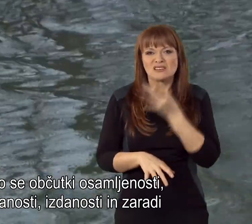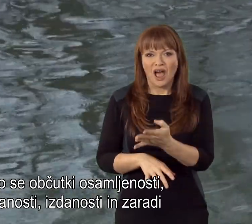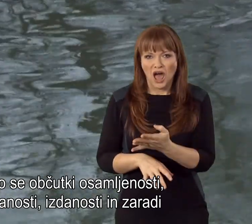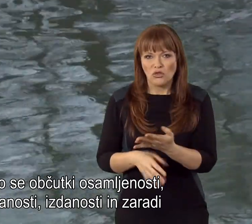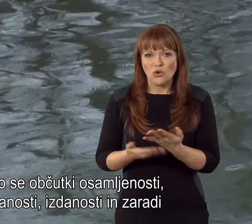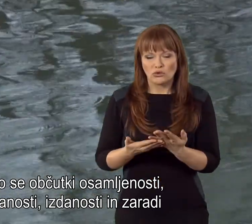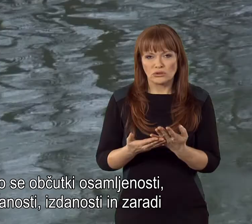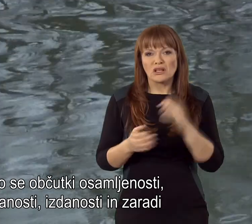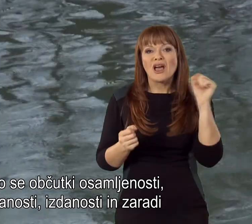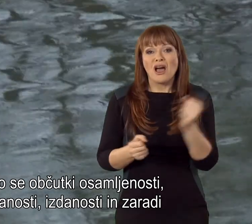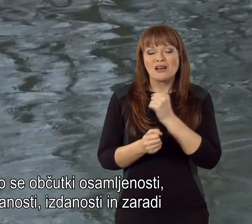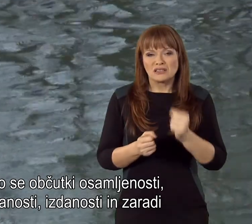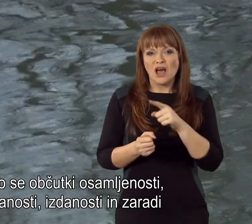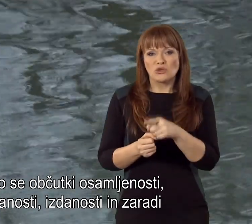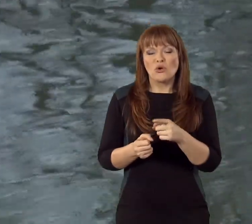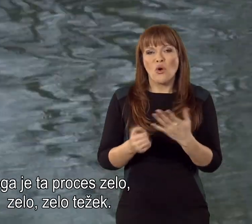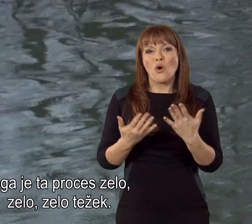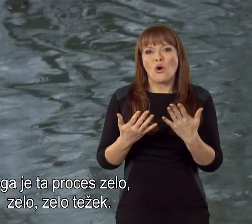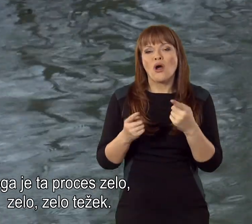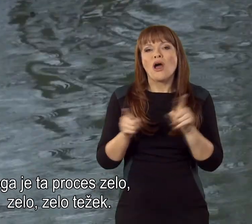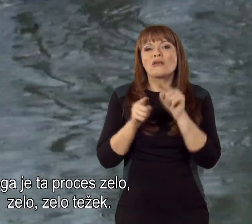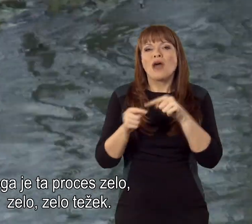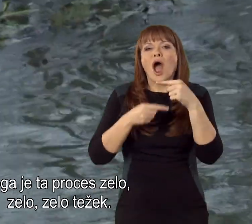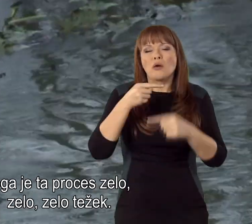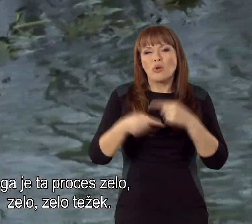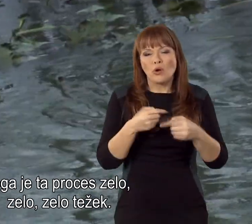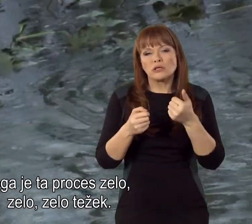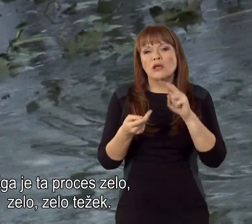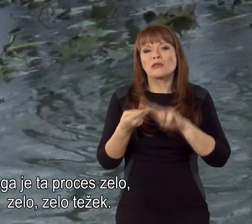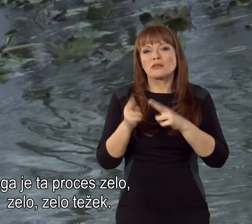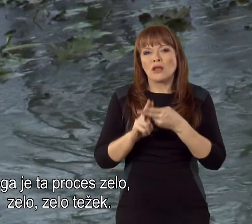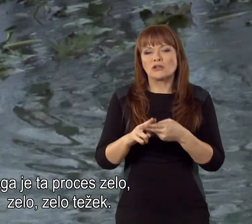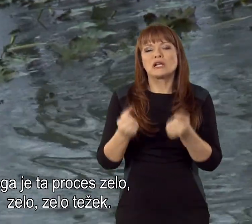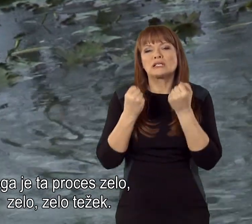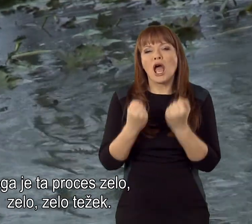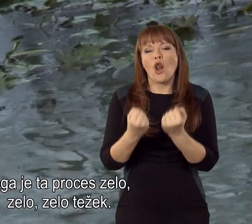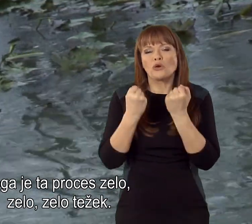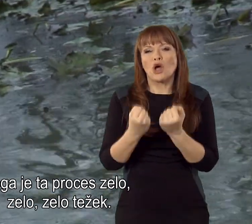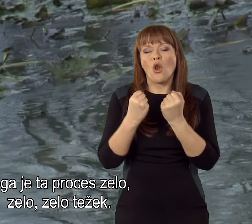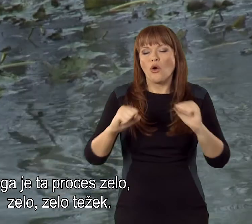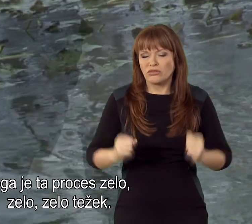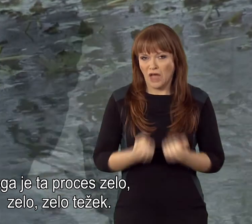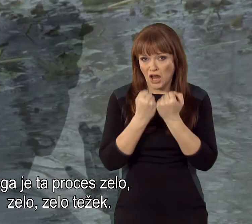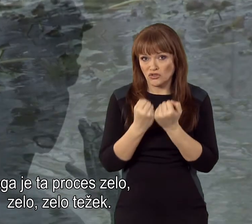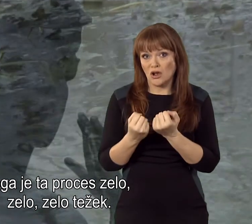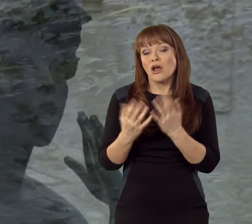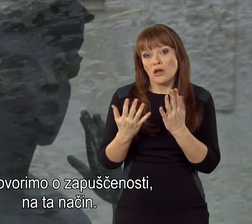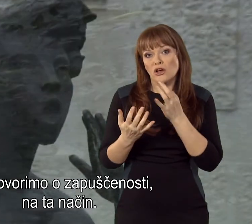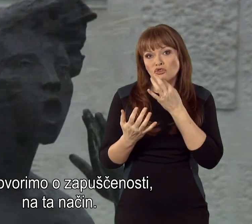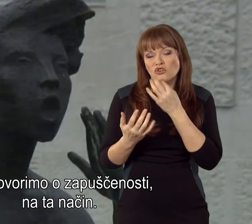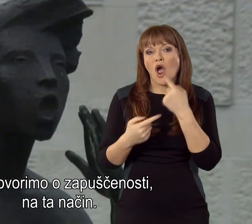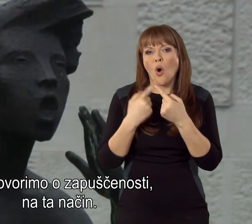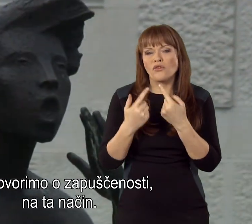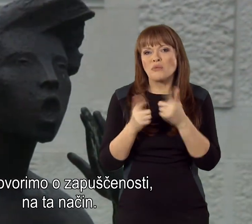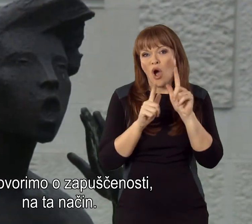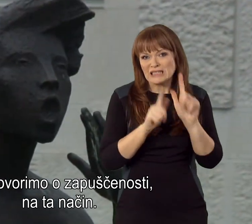prevaranosti, izdanosti. In je zaradi tega toliko v bistvu ta proces v bistvu na nek način zelo težak. Če